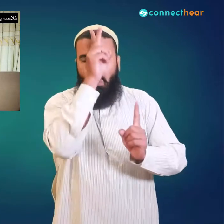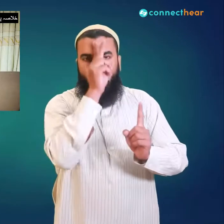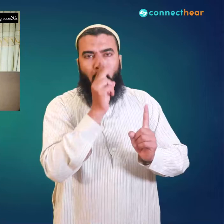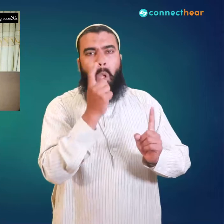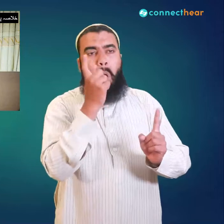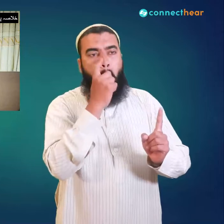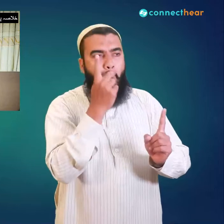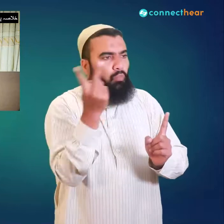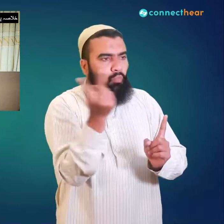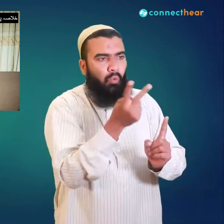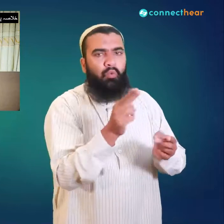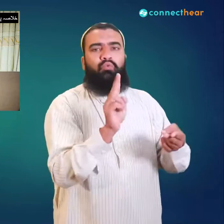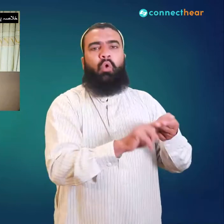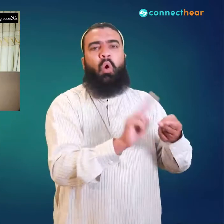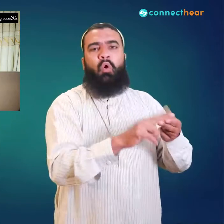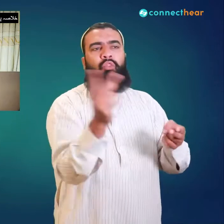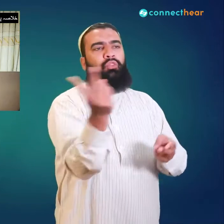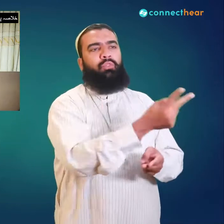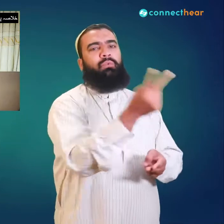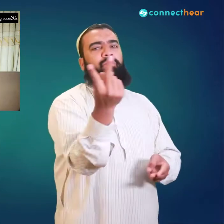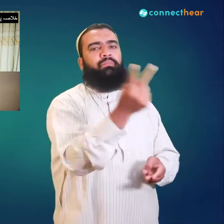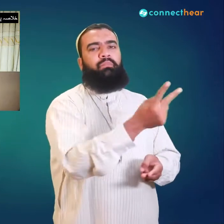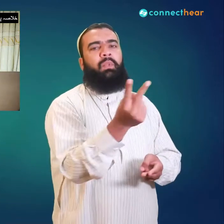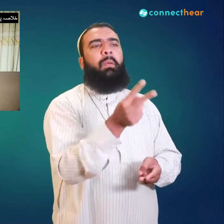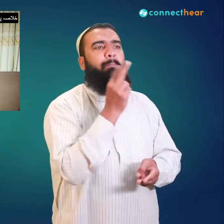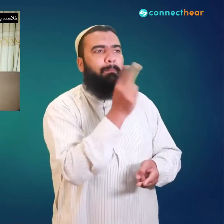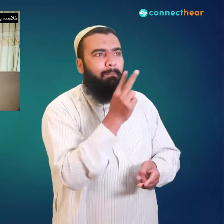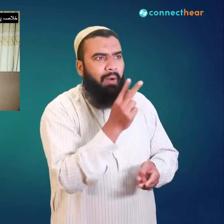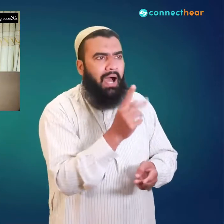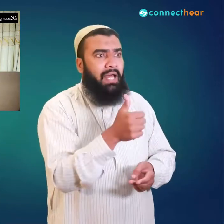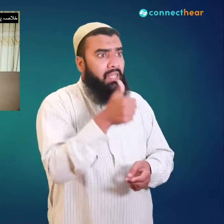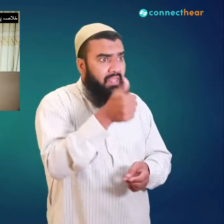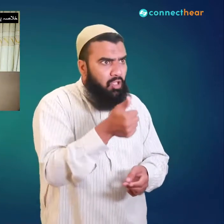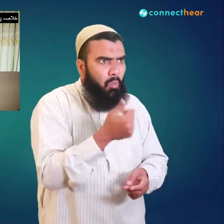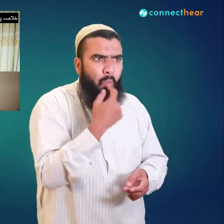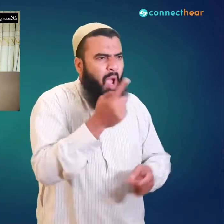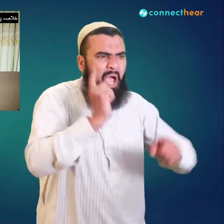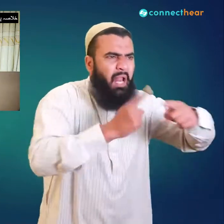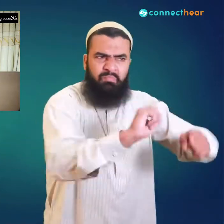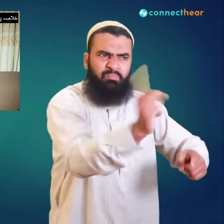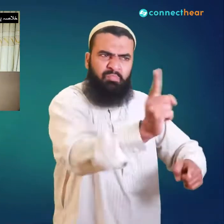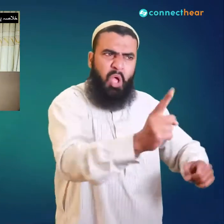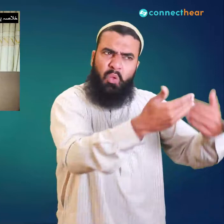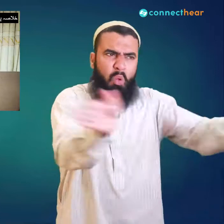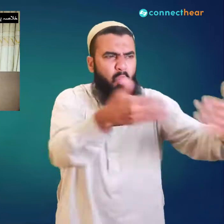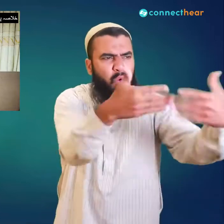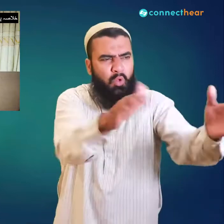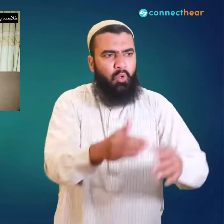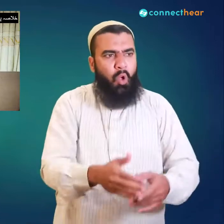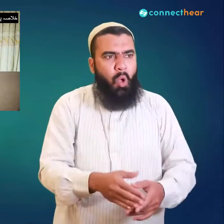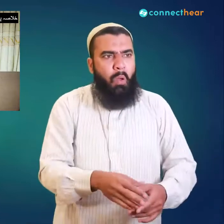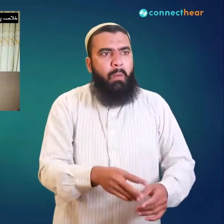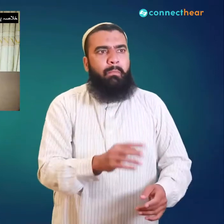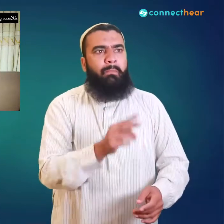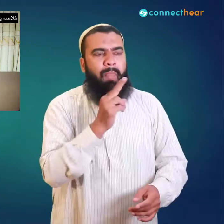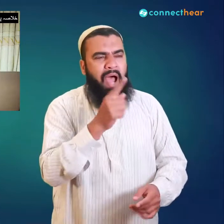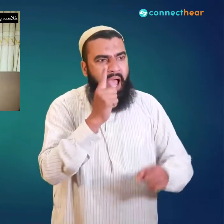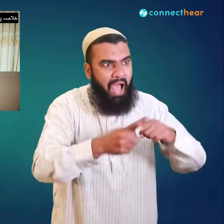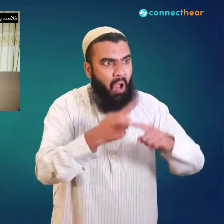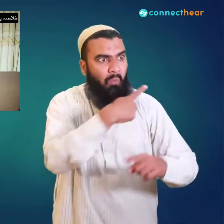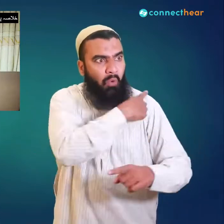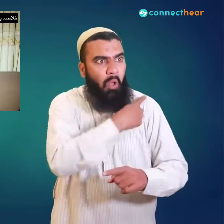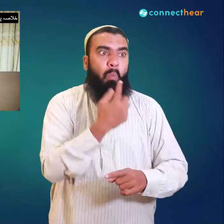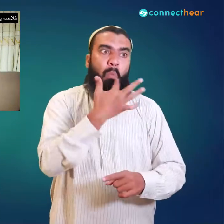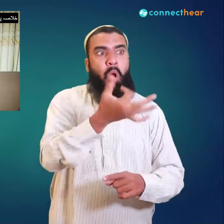ہیں، اچھائی کے کام سے منع کرتے ہیں، برائی کے کام کا حکم دیتے ہیں، اور وَيَقْبِضُونَ أَيْدِيَهُمْ،